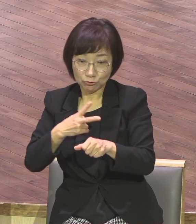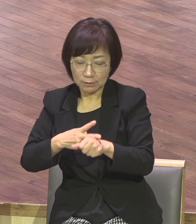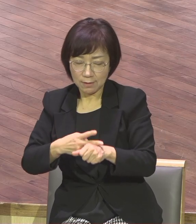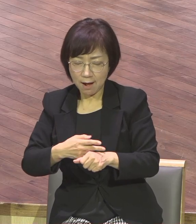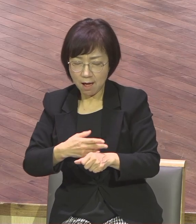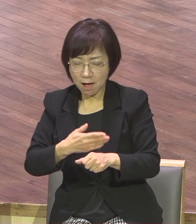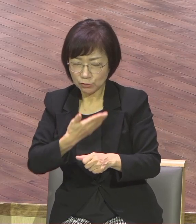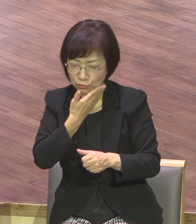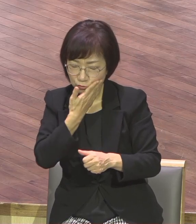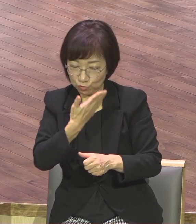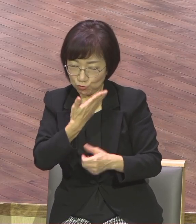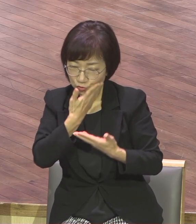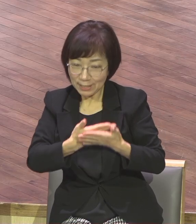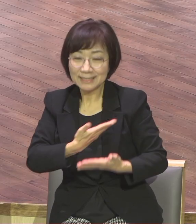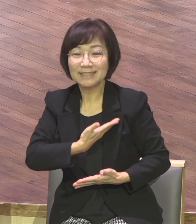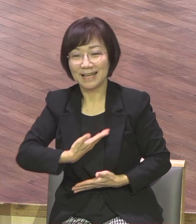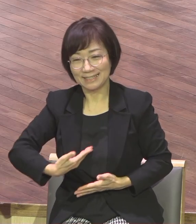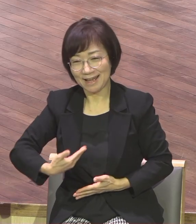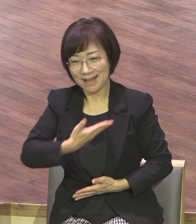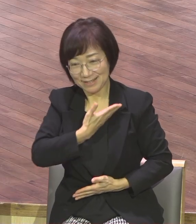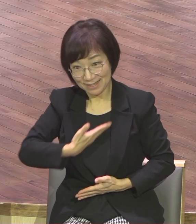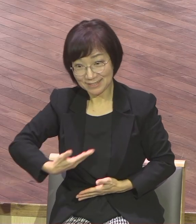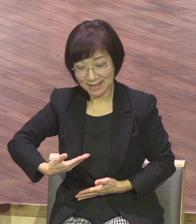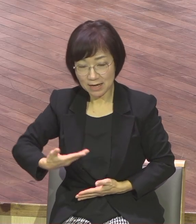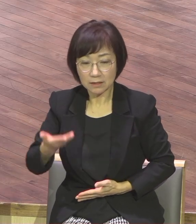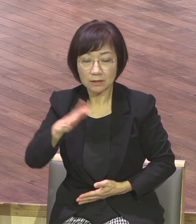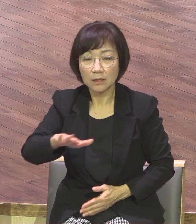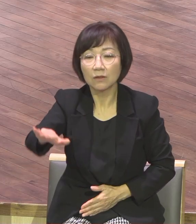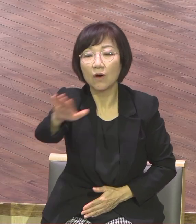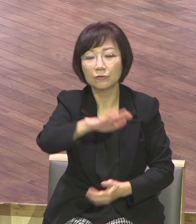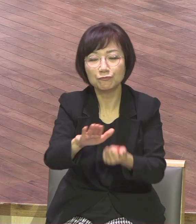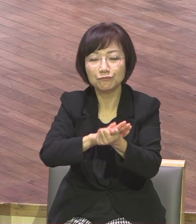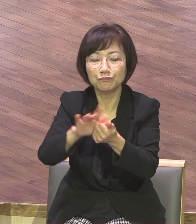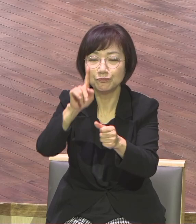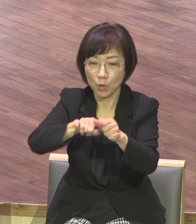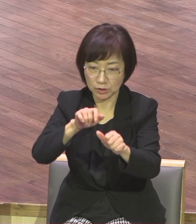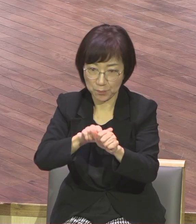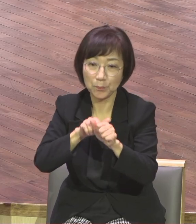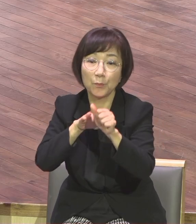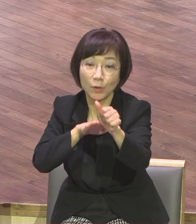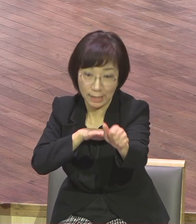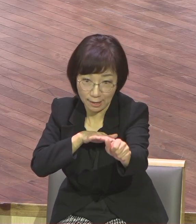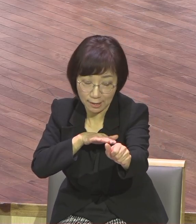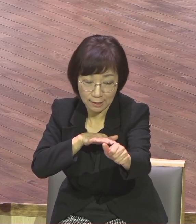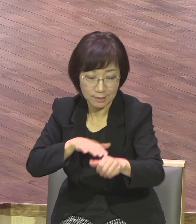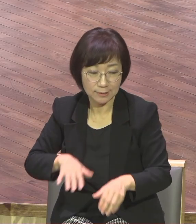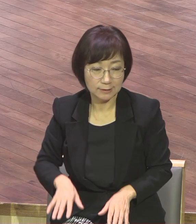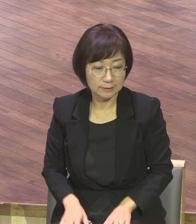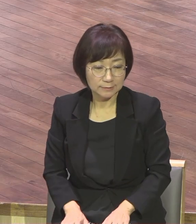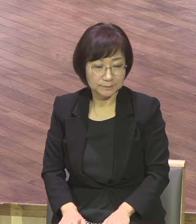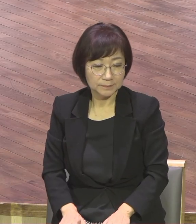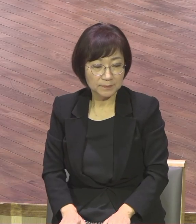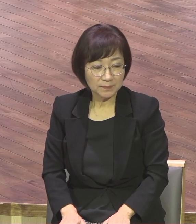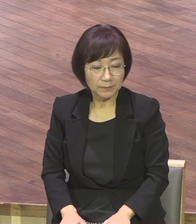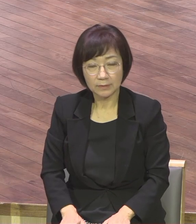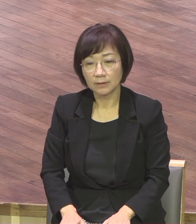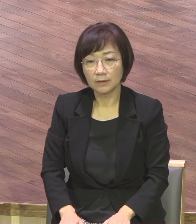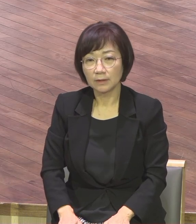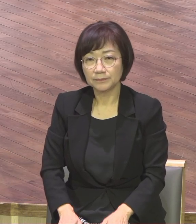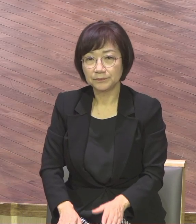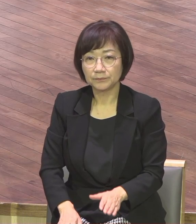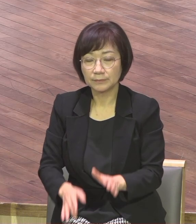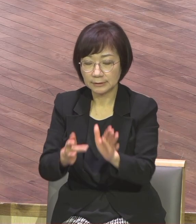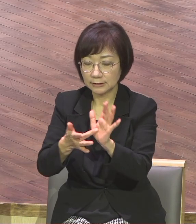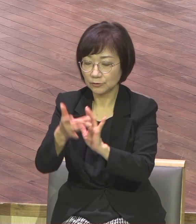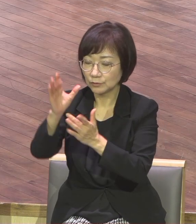보낸다. 이 두기고는 사도 바울을 통해서 예수 그리스도의 십자가의 사랑을 실제로 체험한